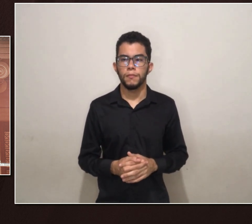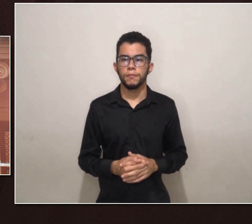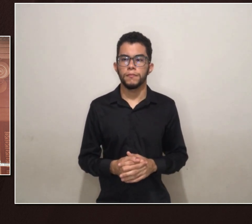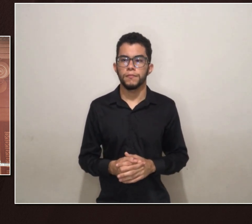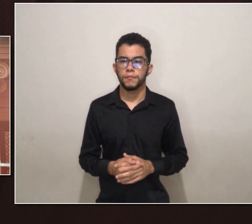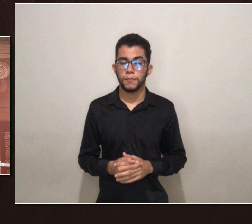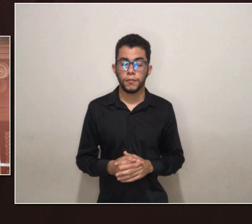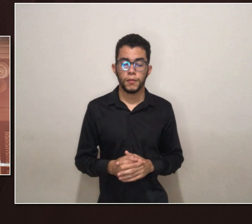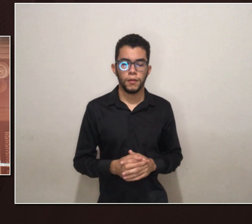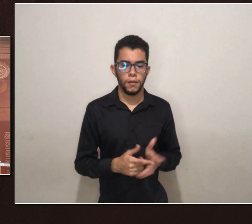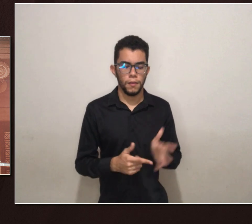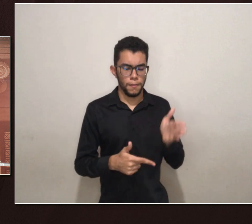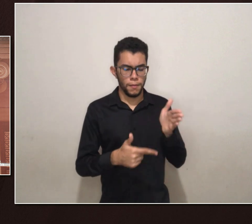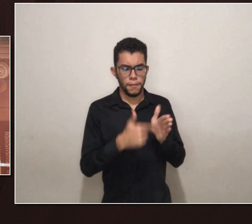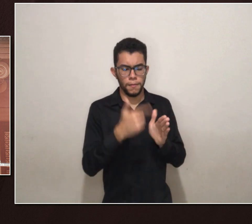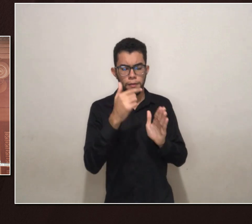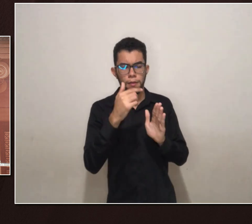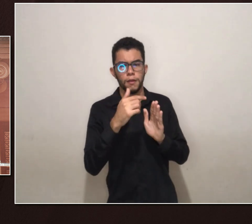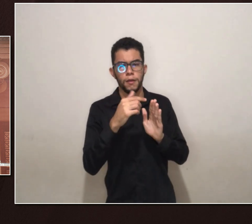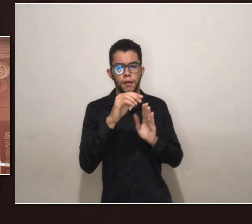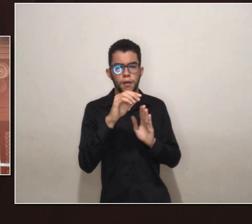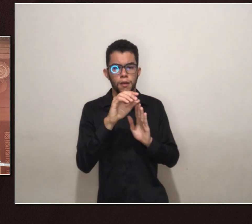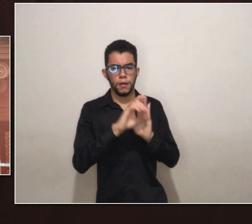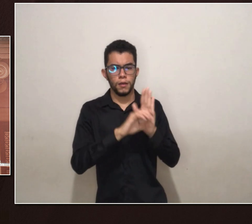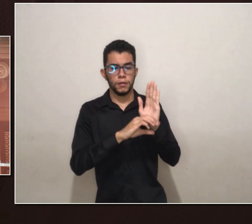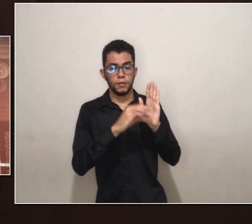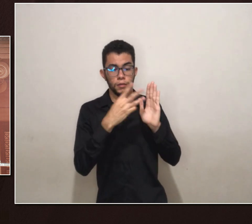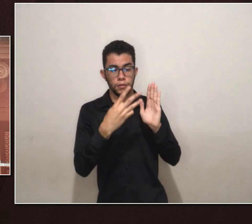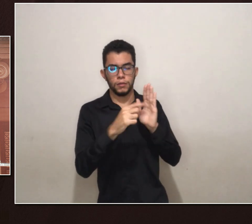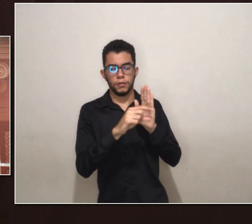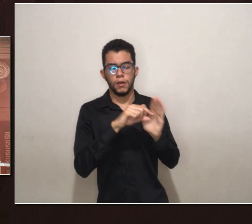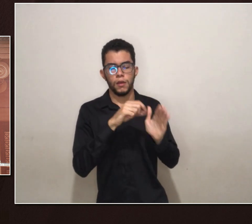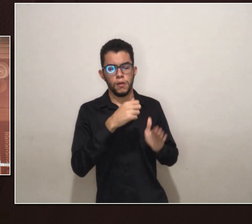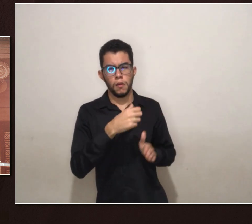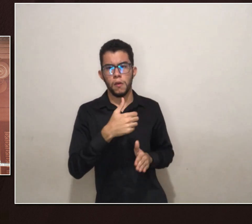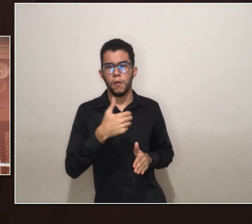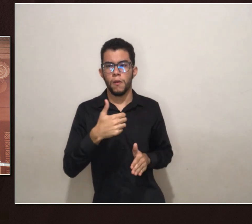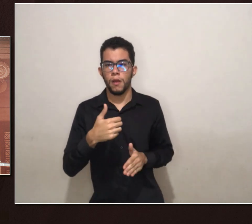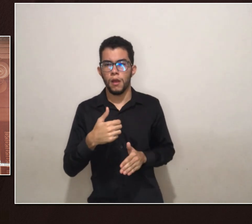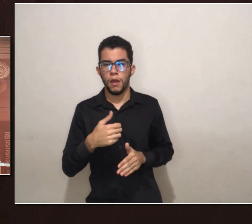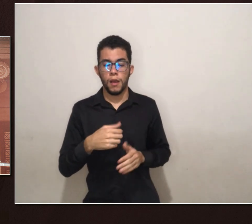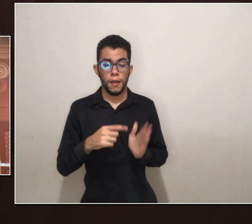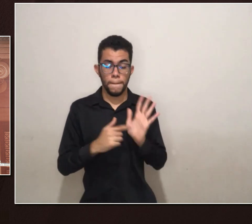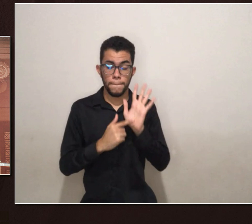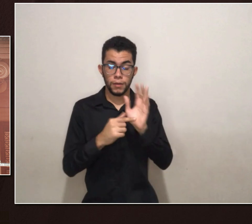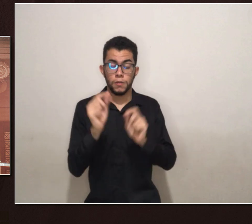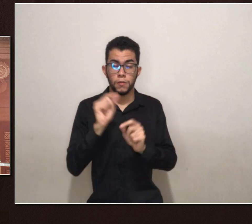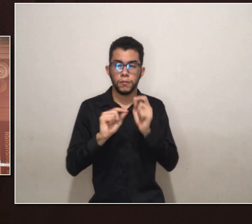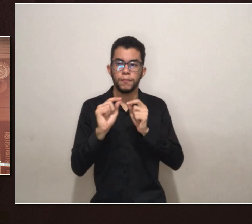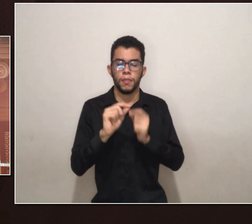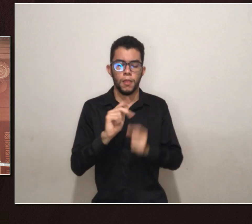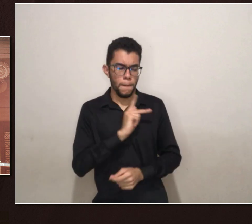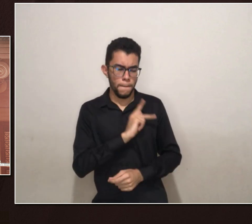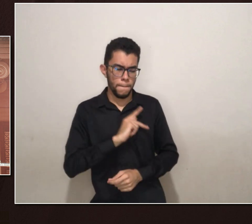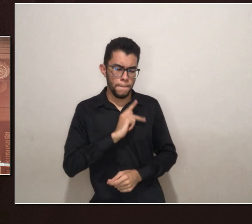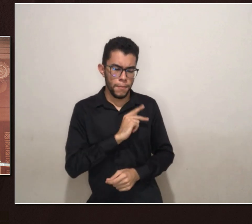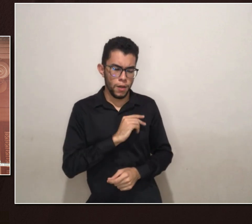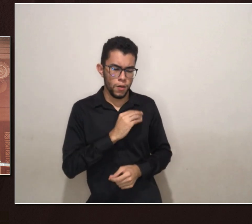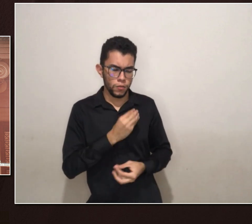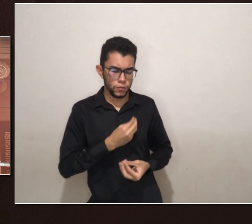Versículo 11, porque ninguém pode lançar outro fundamento além do que foi posto, o qual é Jesus